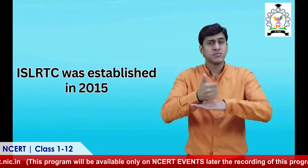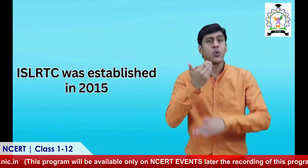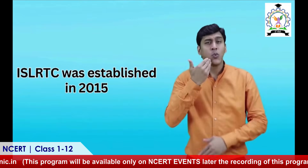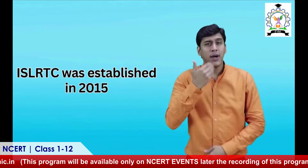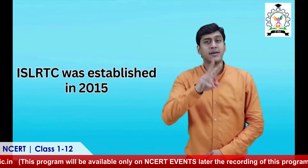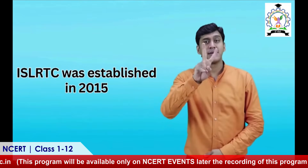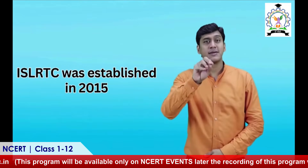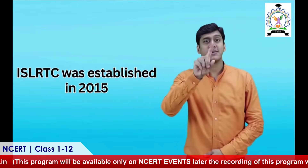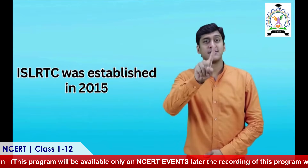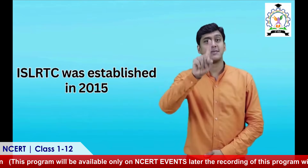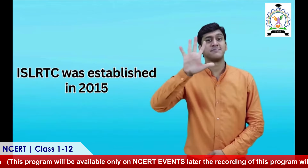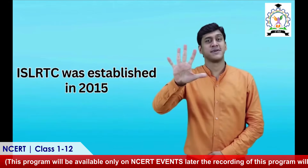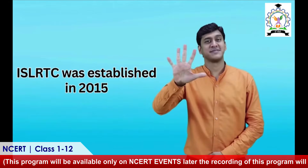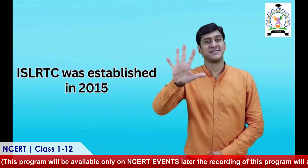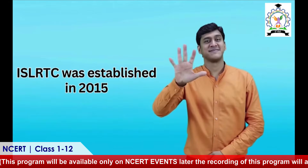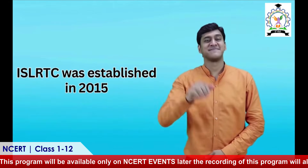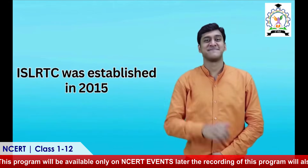आईएसएलआरटीसी की स्थापना 2015 में हुई थी।